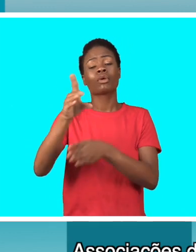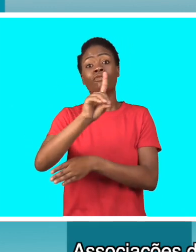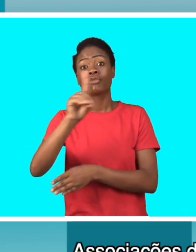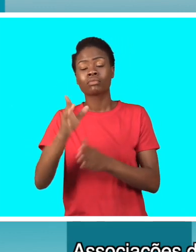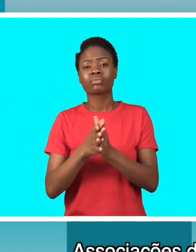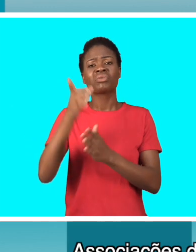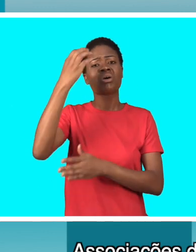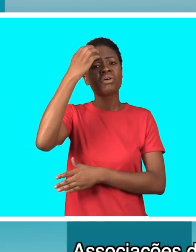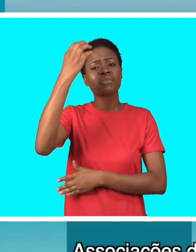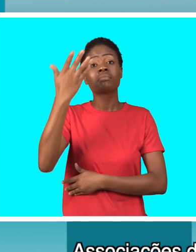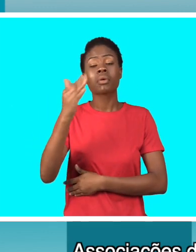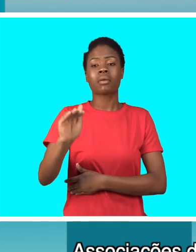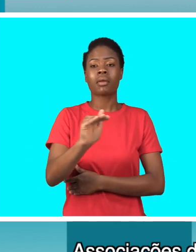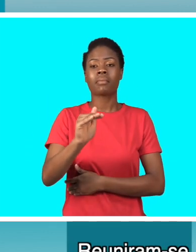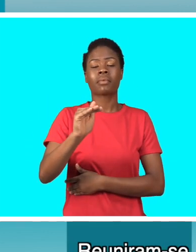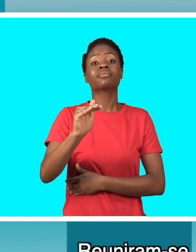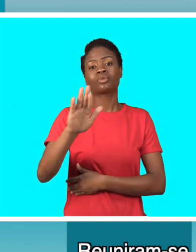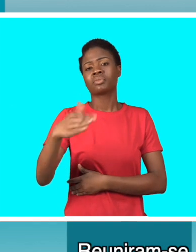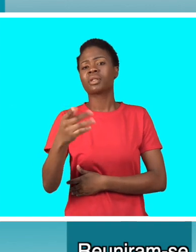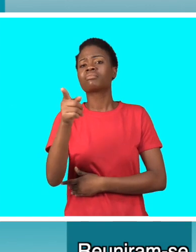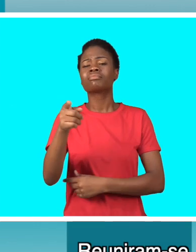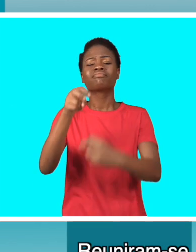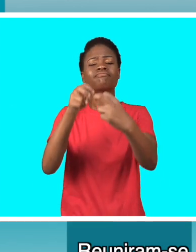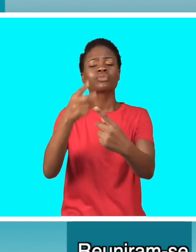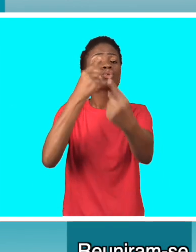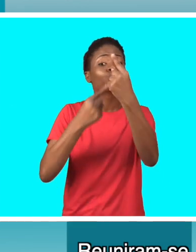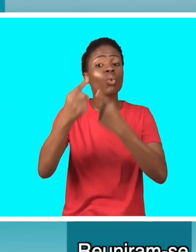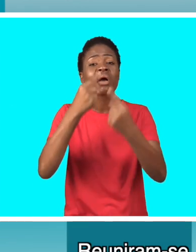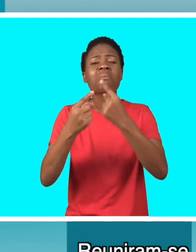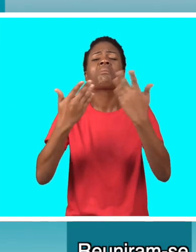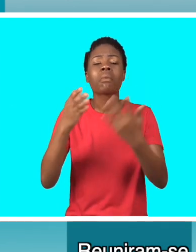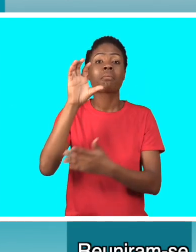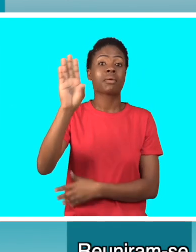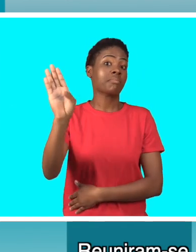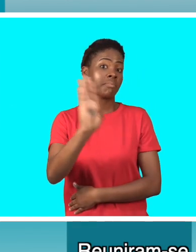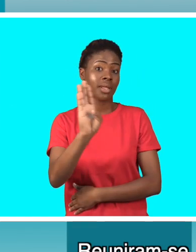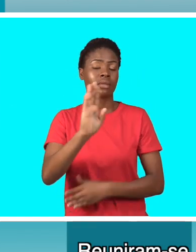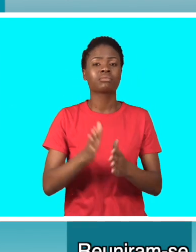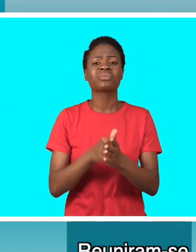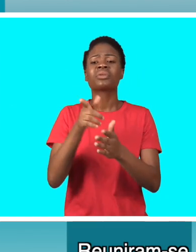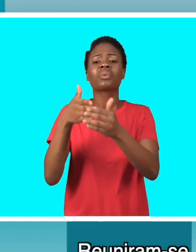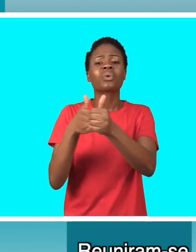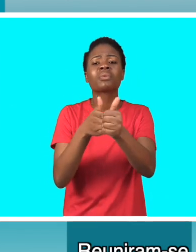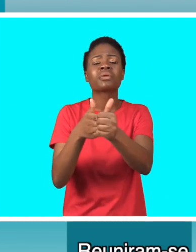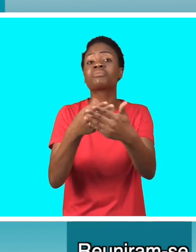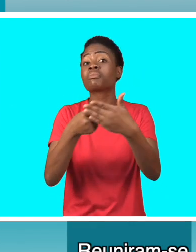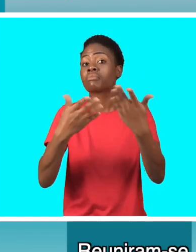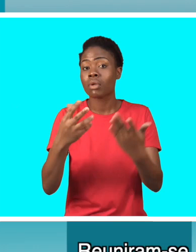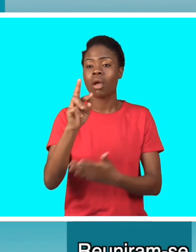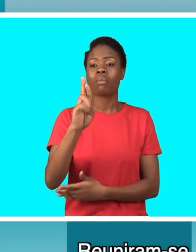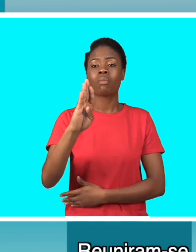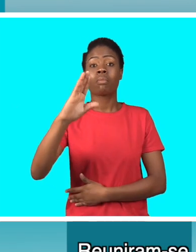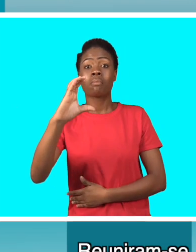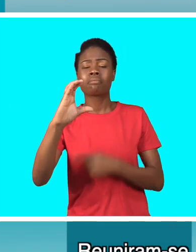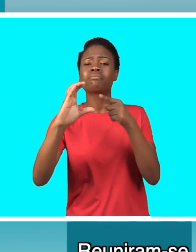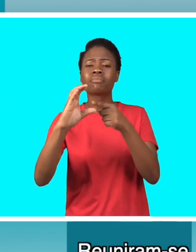governo e sociedade civil reuniram-se na beira para discutir a produção de um manual de reabilitação